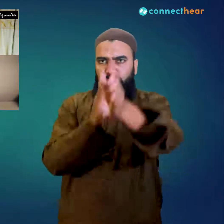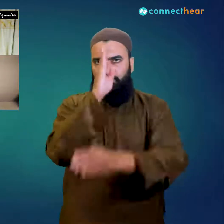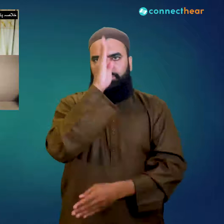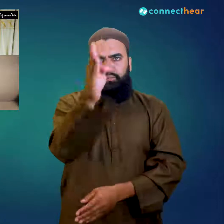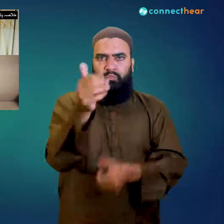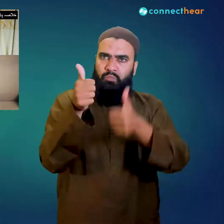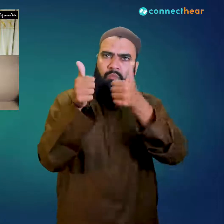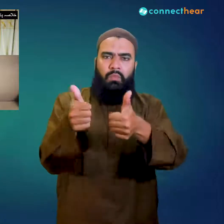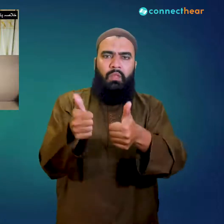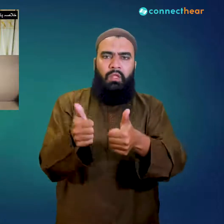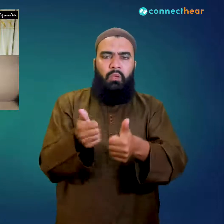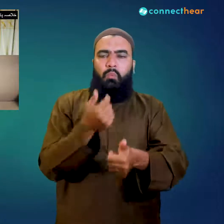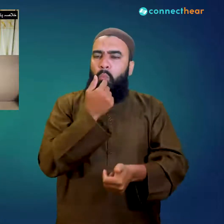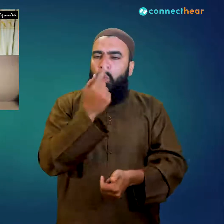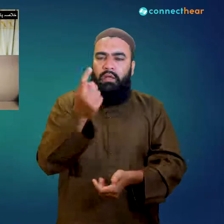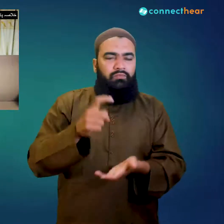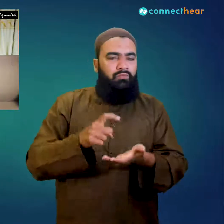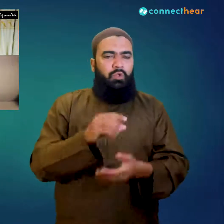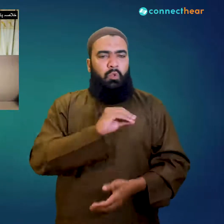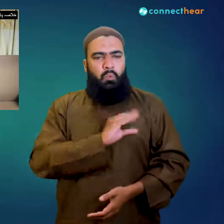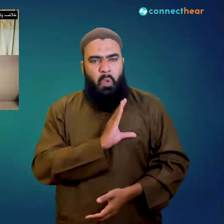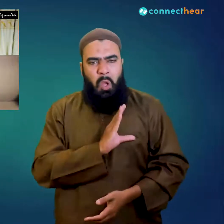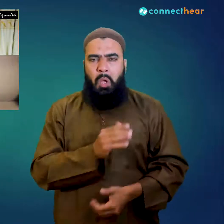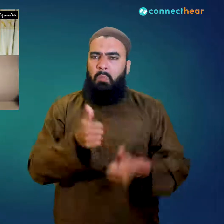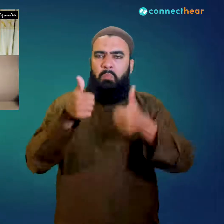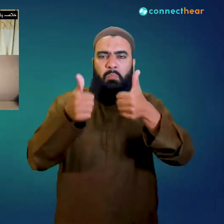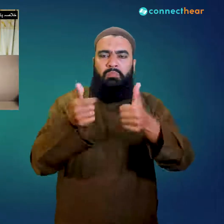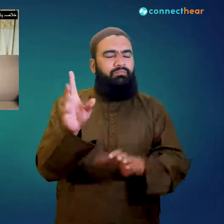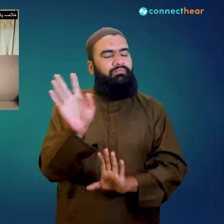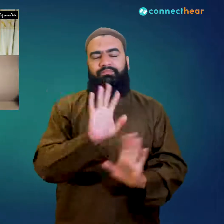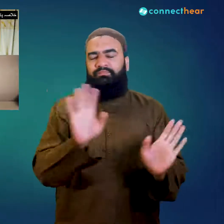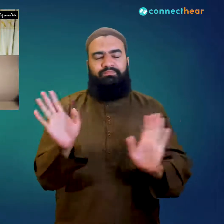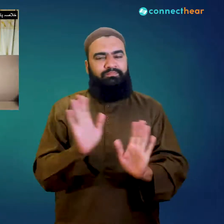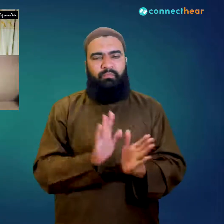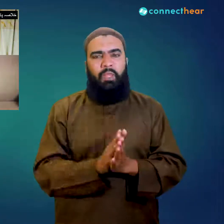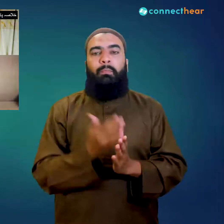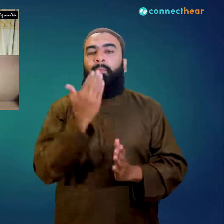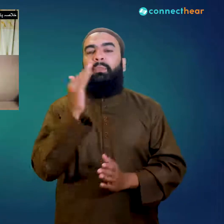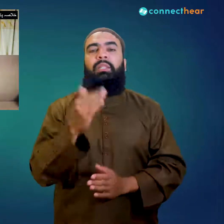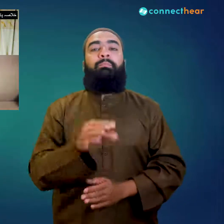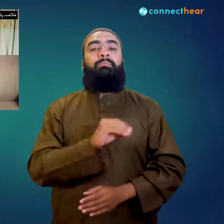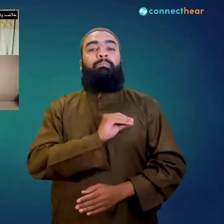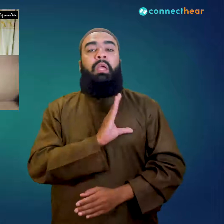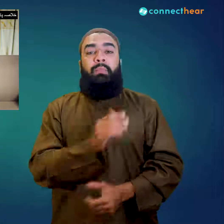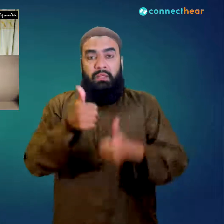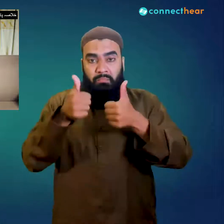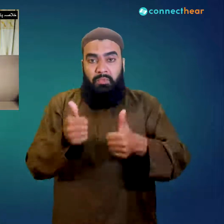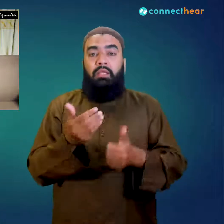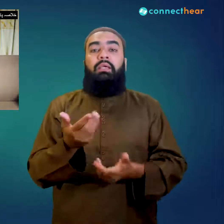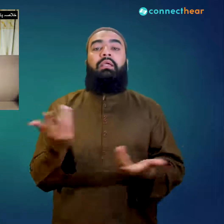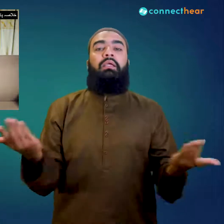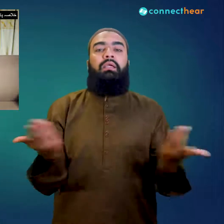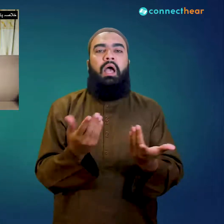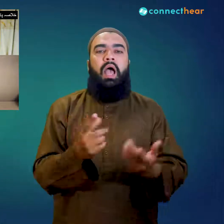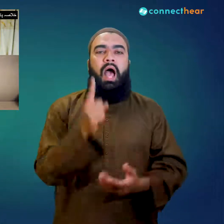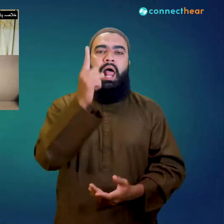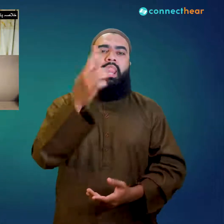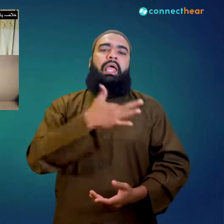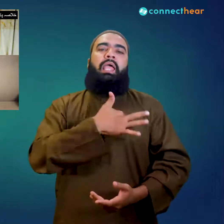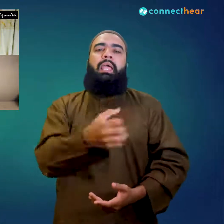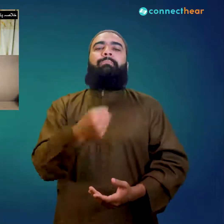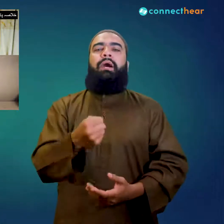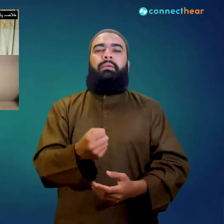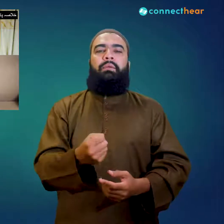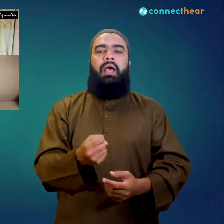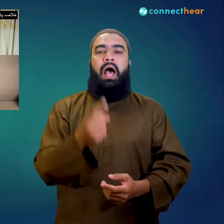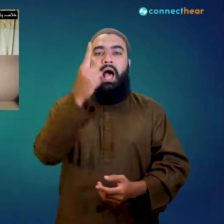ہے۔ اللہ پر ایمان لانا، اللہ کے رسولوں پر، کتابوں پر، انبیاء علیہ الصلوۃ والسلام پر ایمان لانا، نماز قائم کرنا،